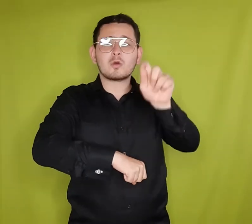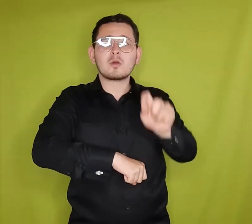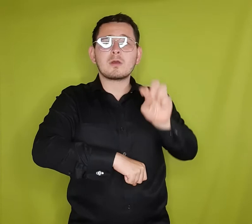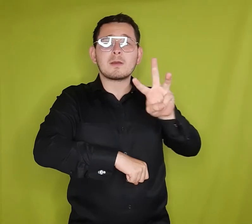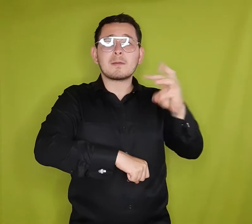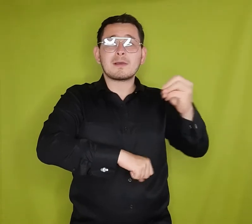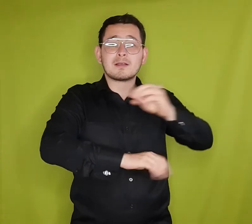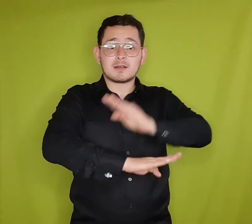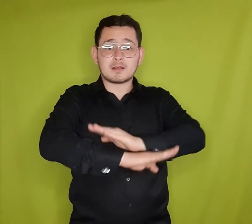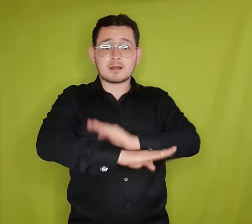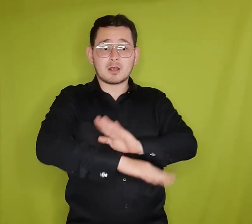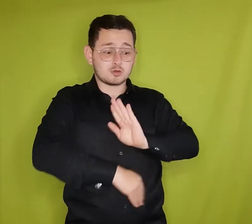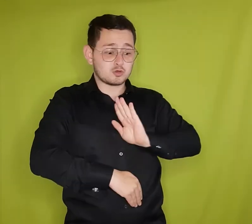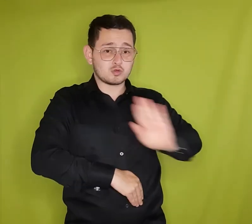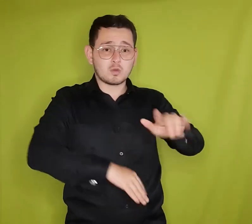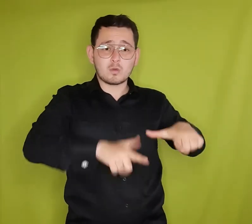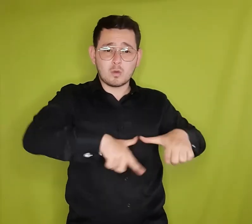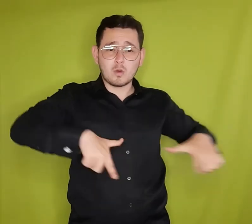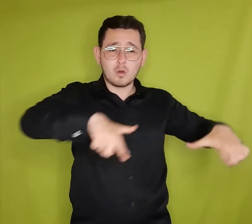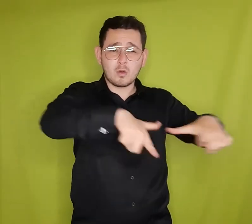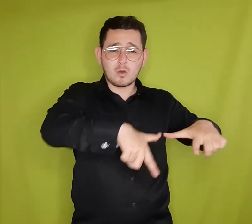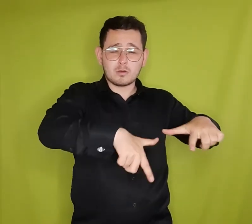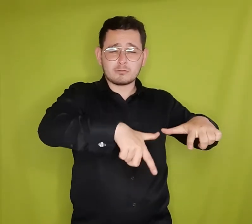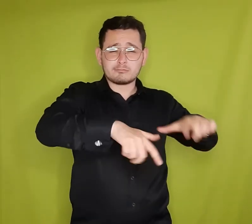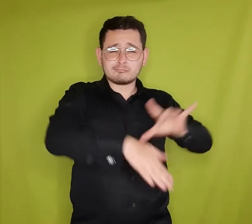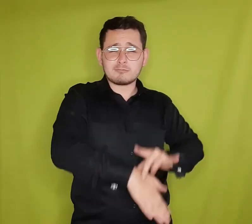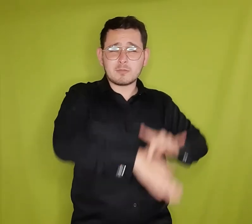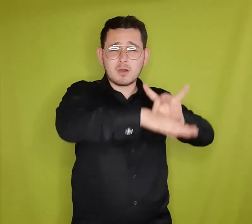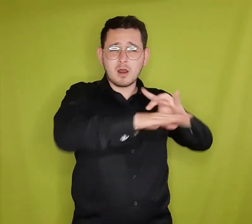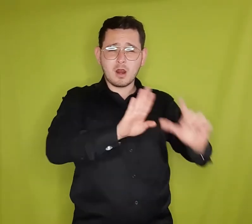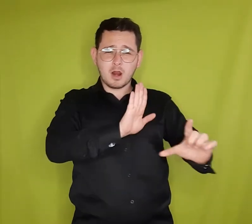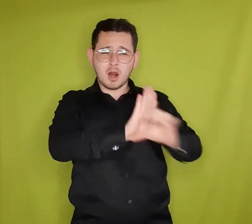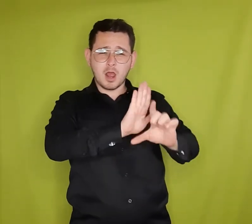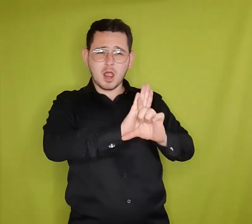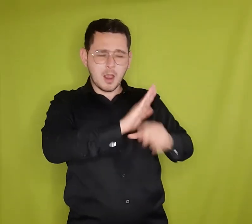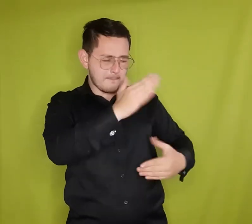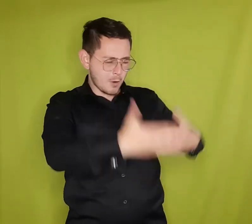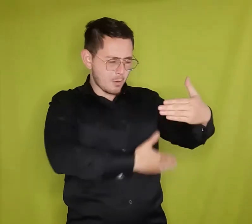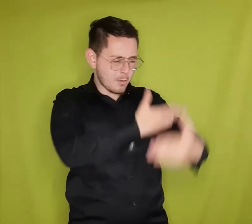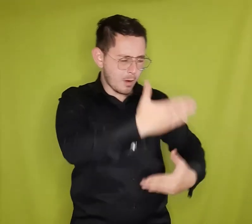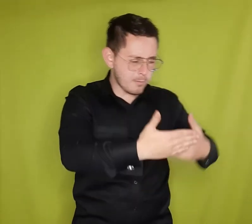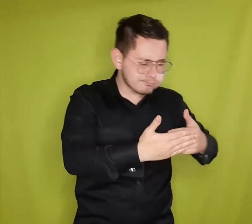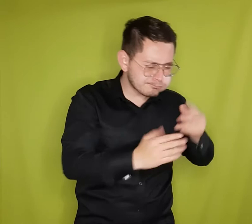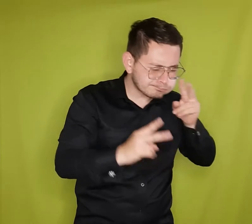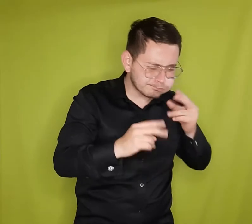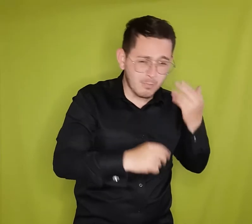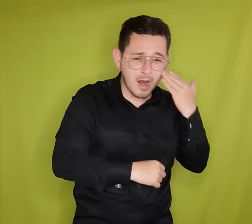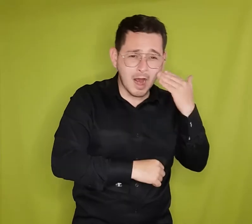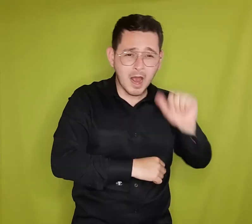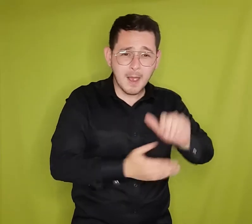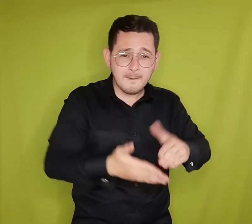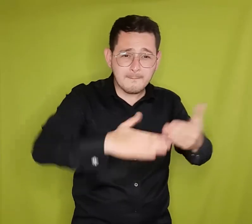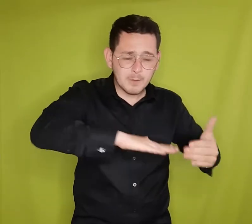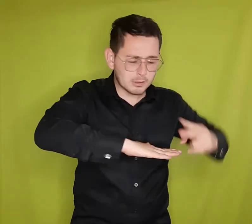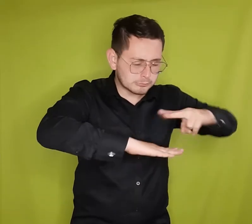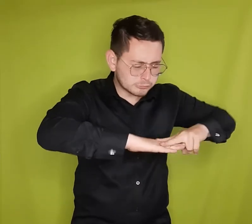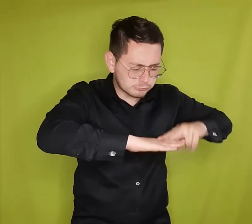Medicina Legal inició el proceso de esta necropsia con la cual o con lo único que nosotros podemos determinar o